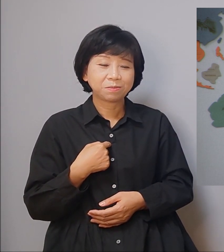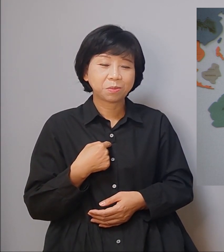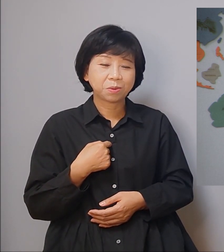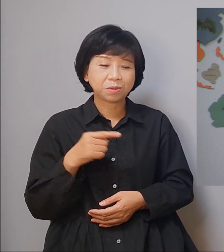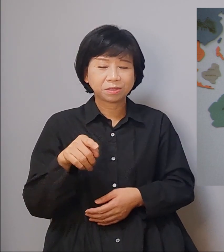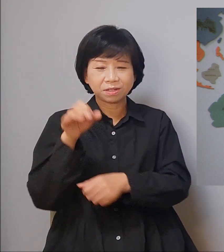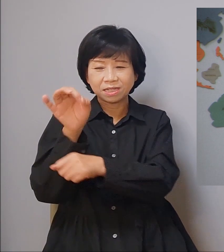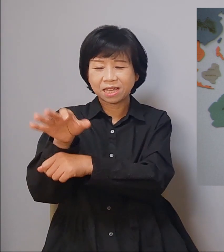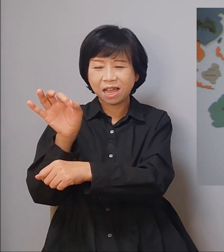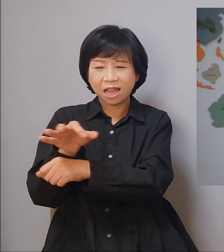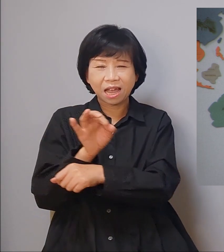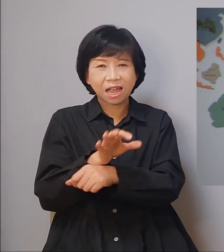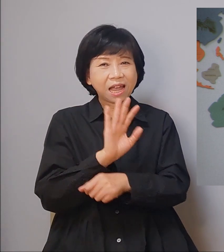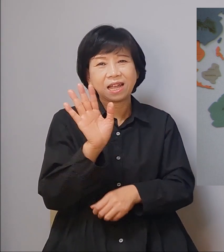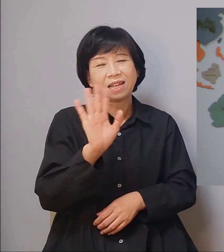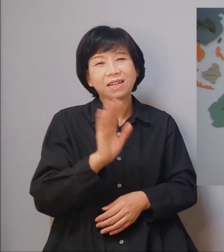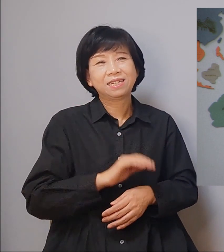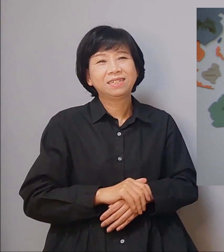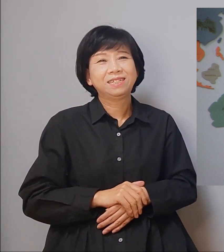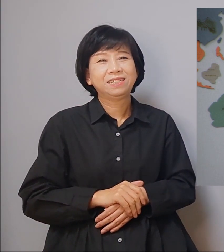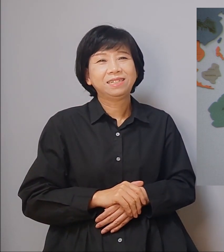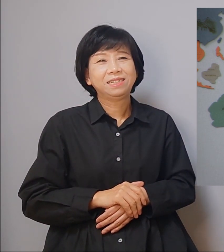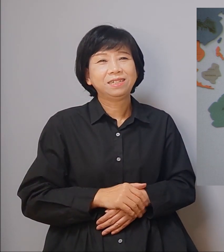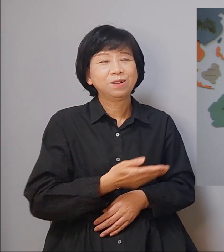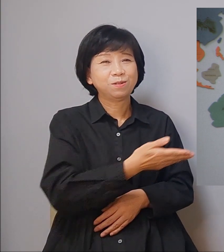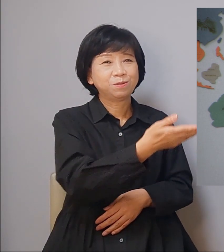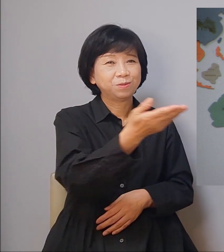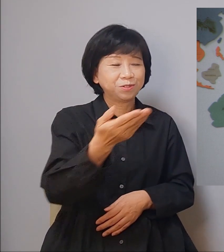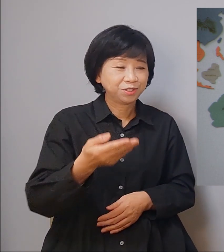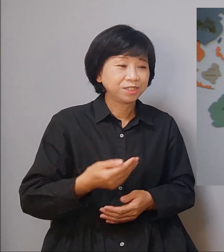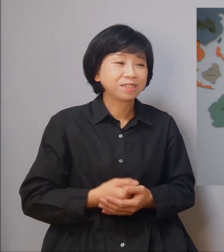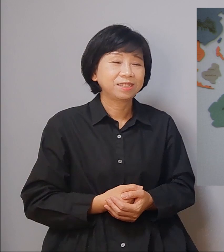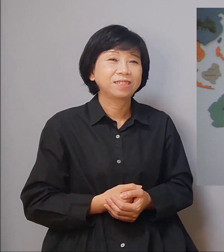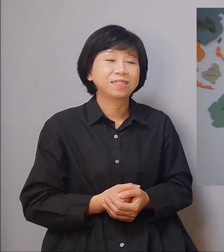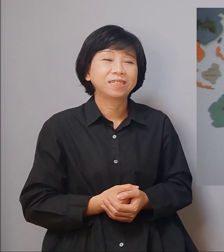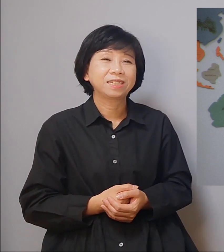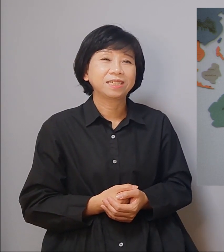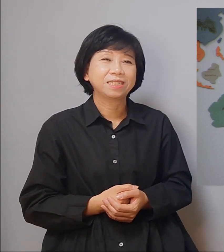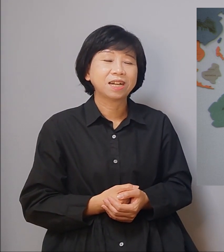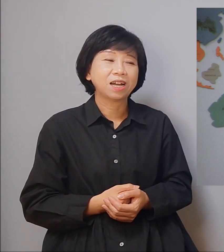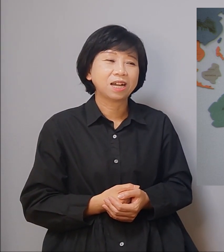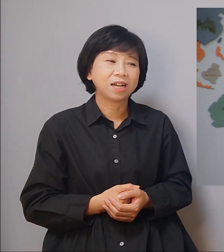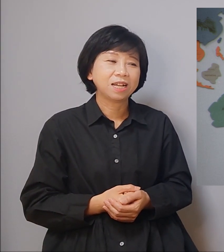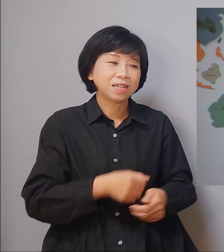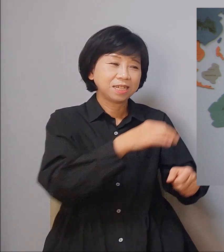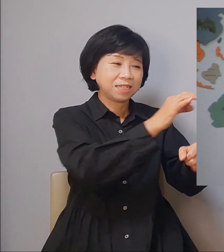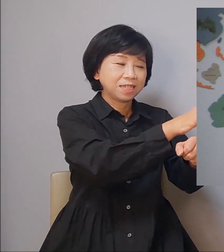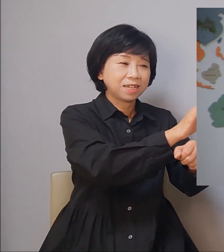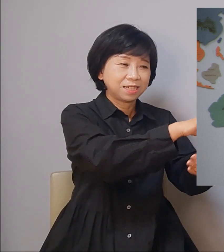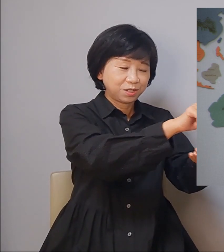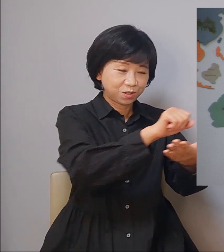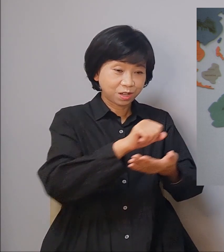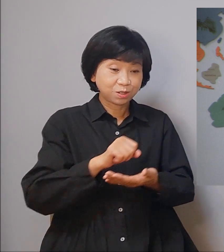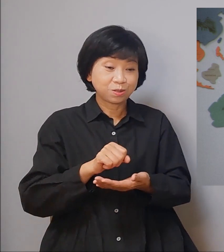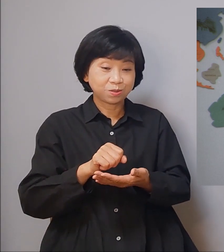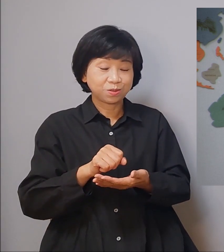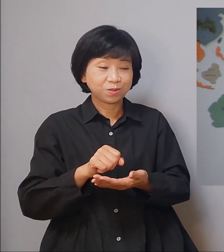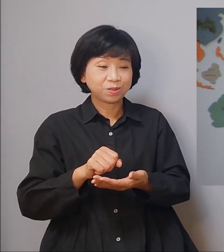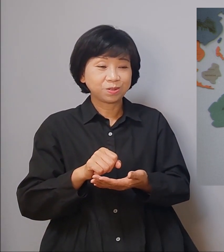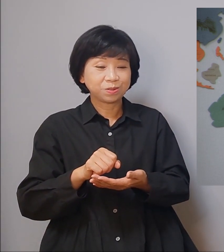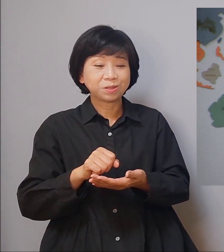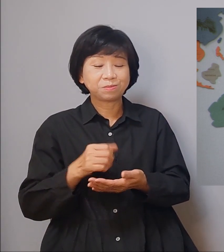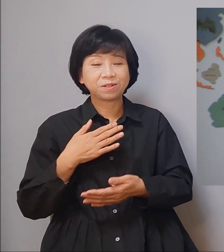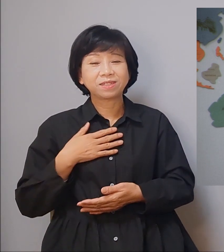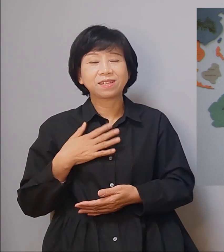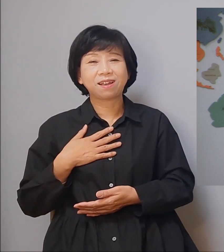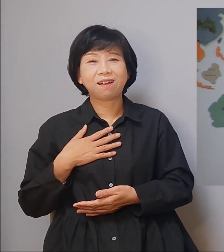그래서 여러분들이 볼펜 한 자루라도 또 노트 한 권이라도 좀 갖고 오셔서 태국 선교에 갈 때 제가 들고